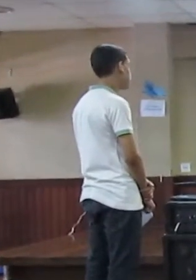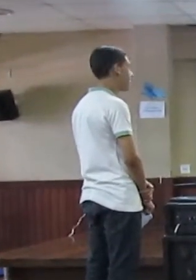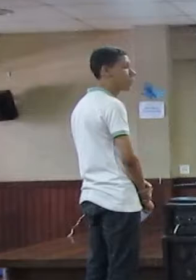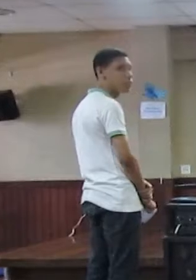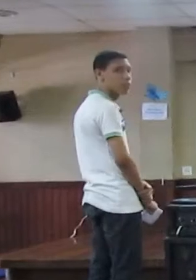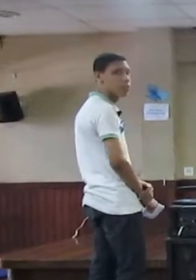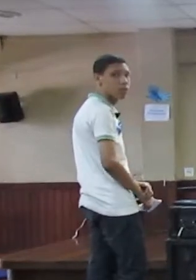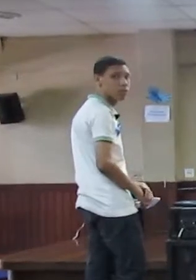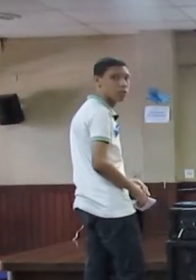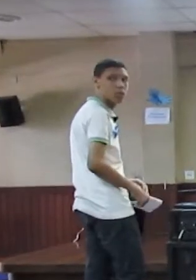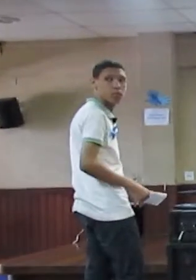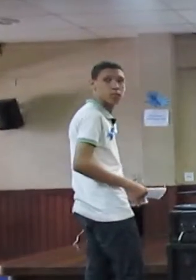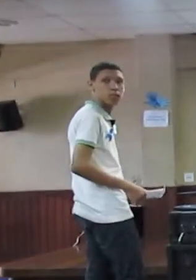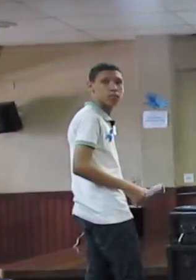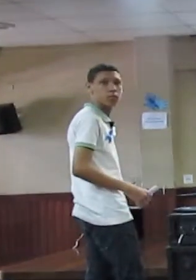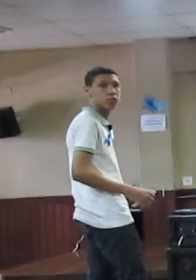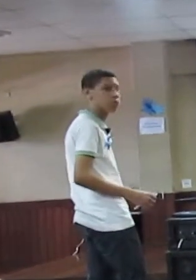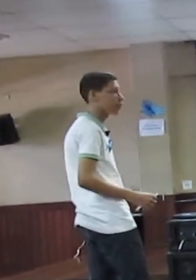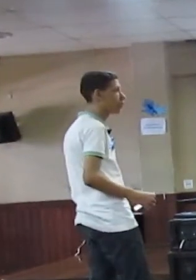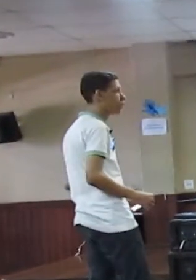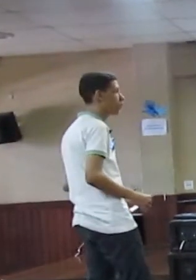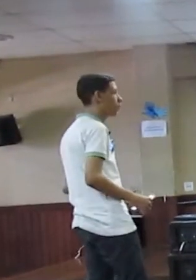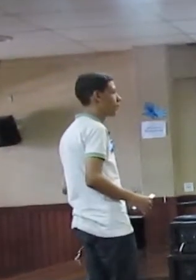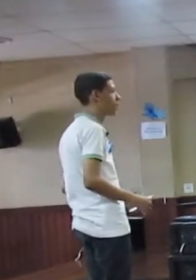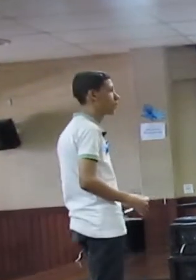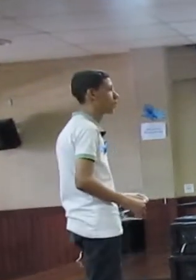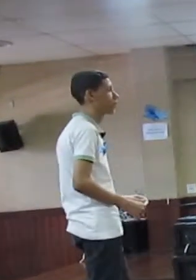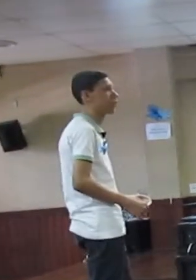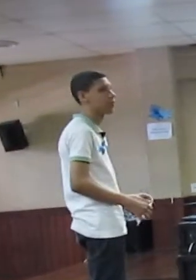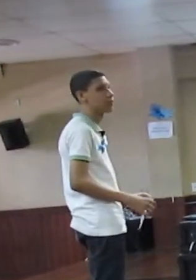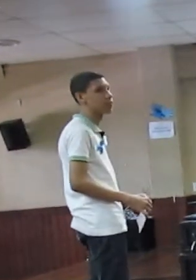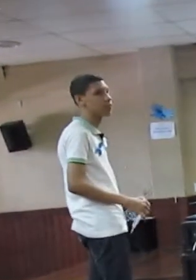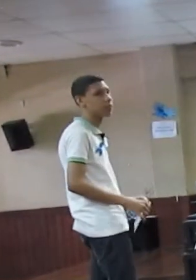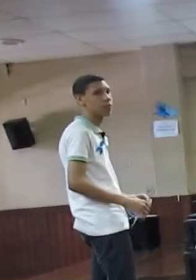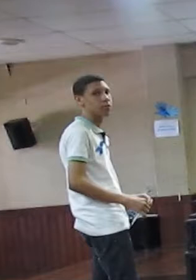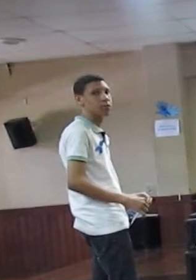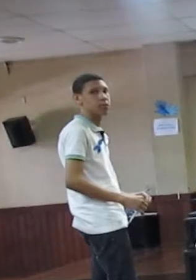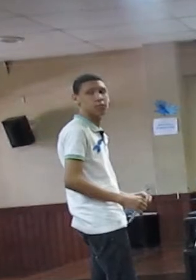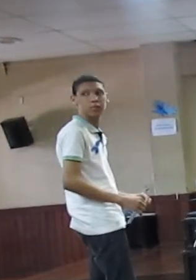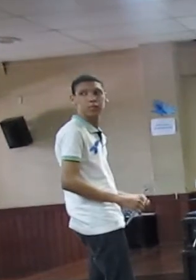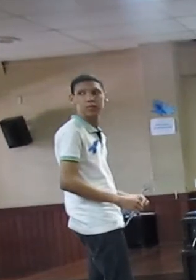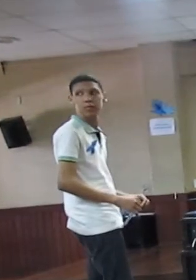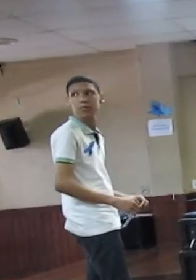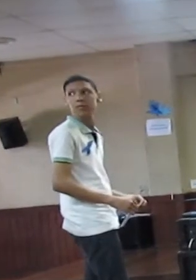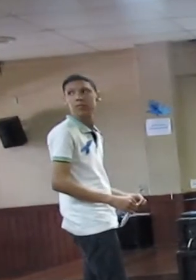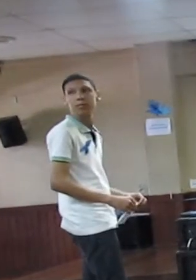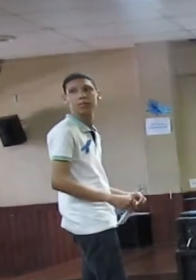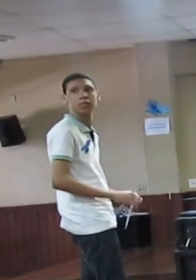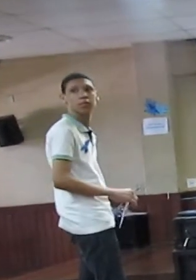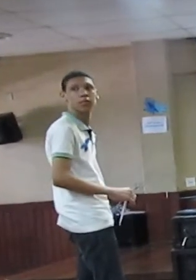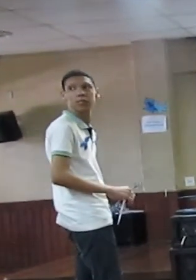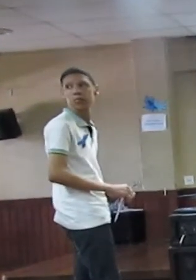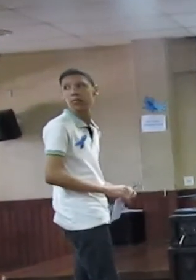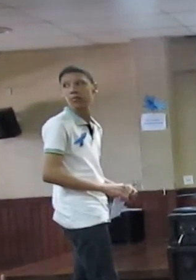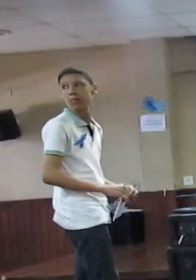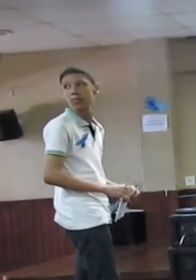Com quase 5 estrelas, ó, chiquei ele, viu? A Bíblia em Libras é incrível para